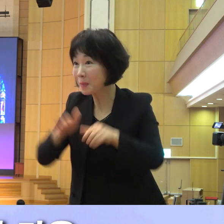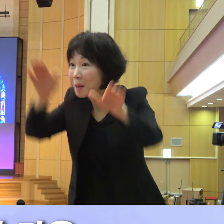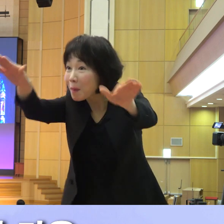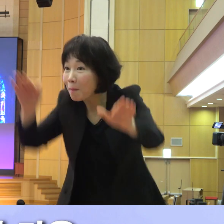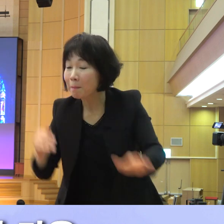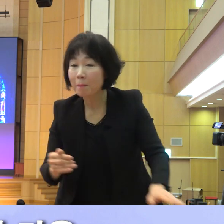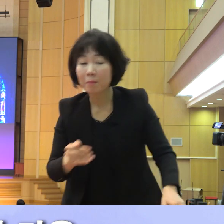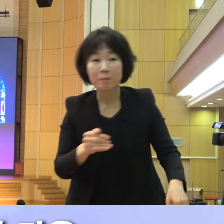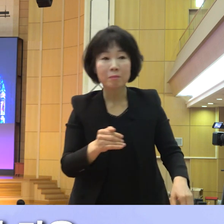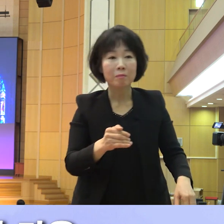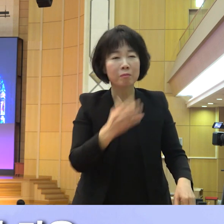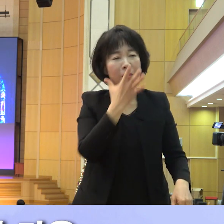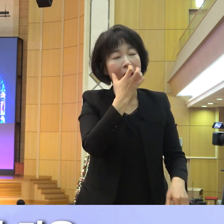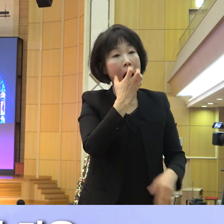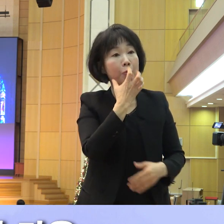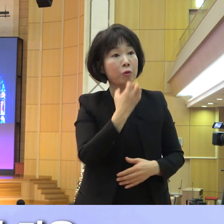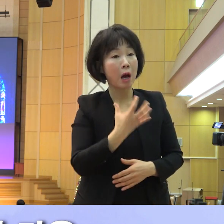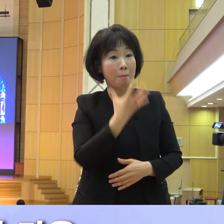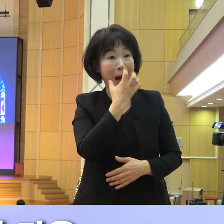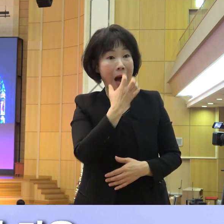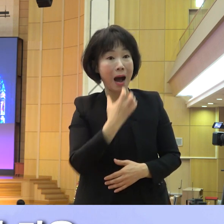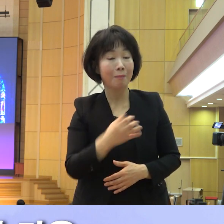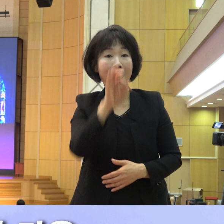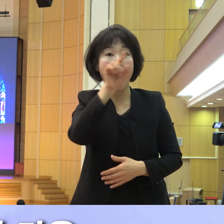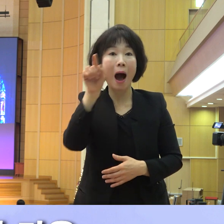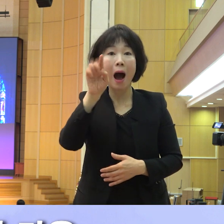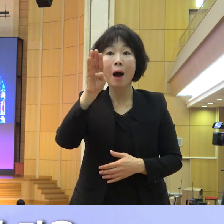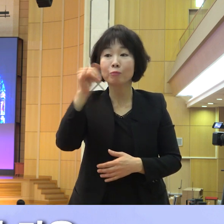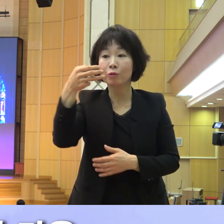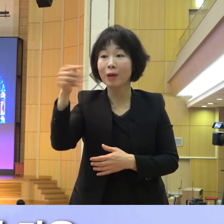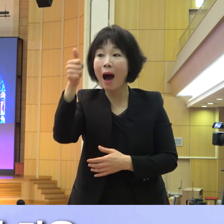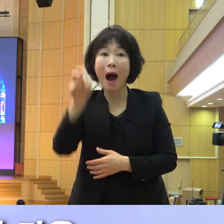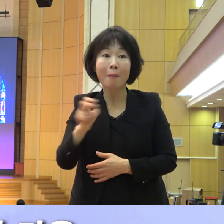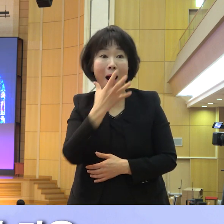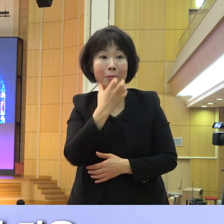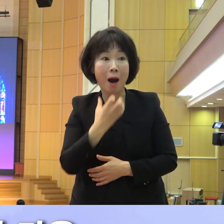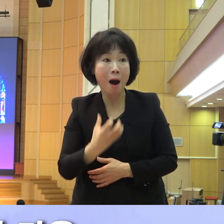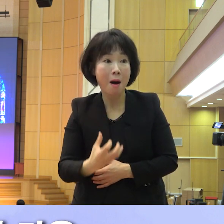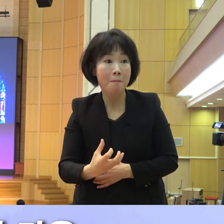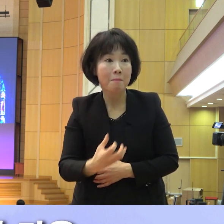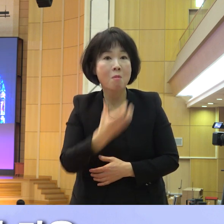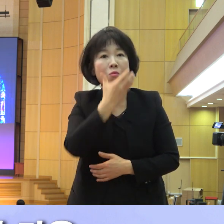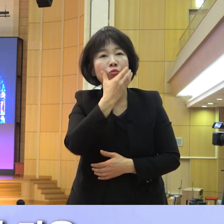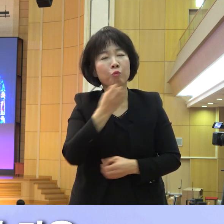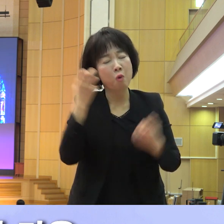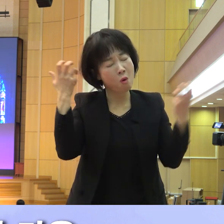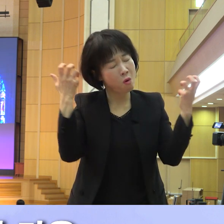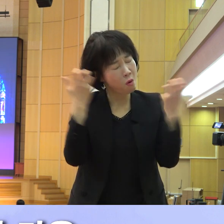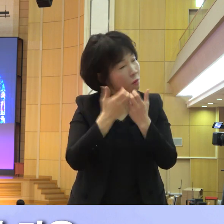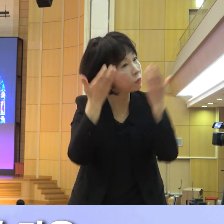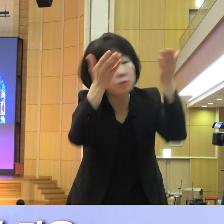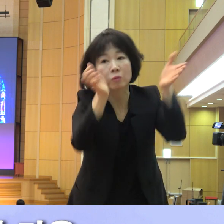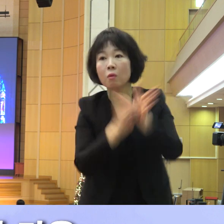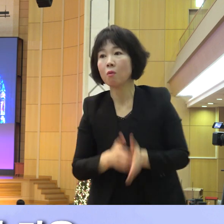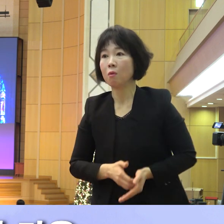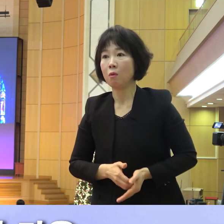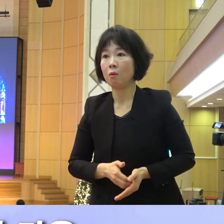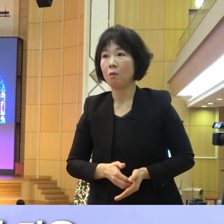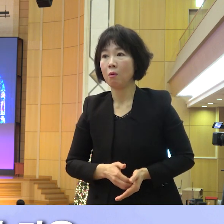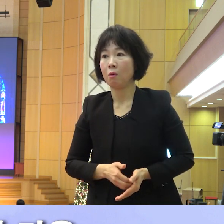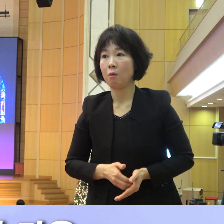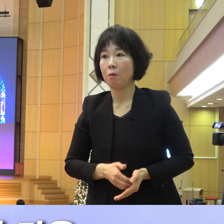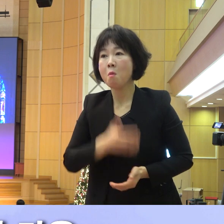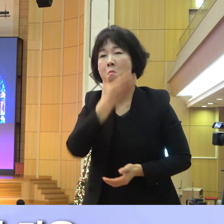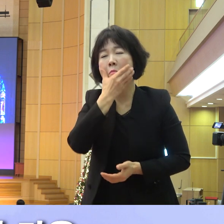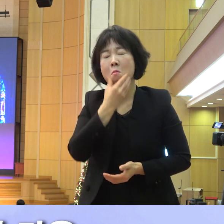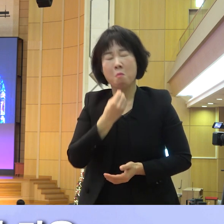아브라함의 내용입니다. 축복, 그러면 아브라함같이 복을 받은 사람이